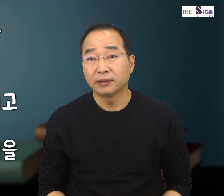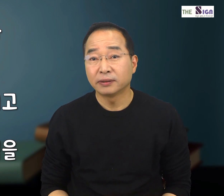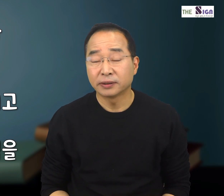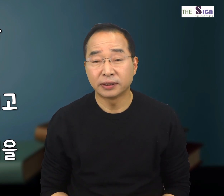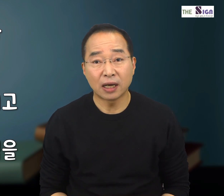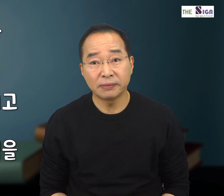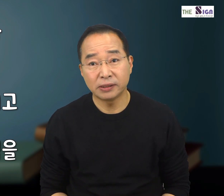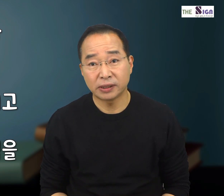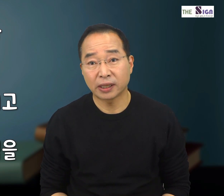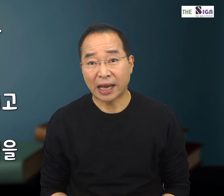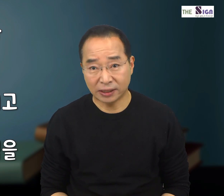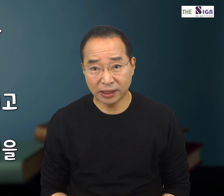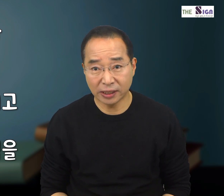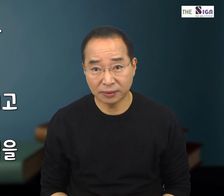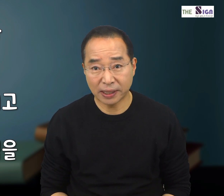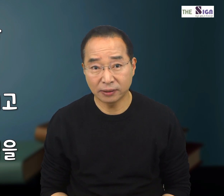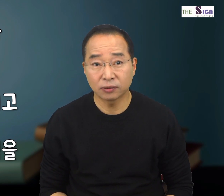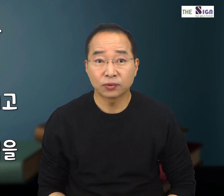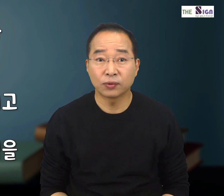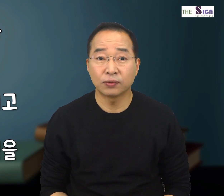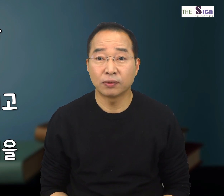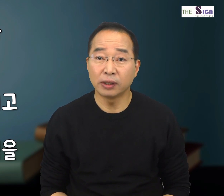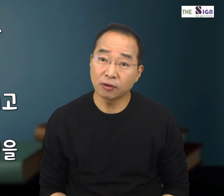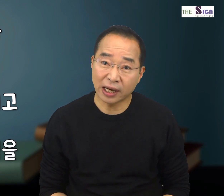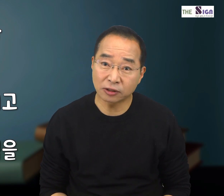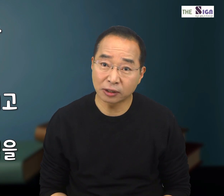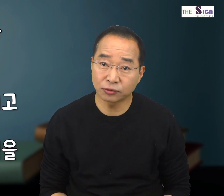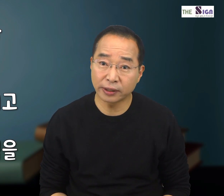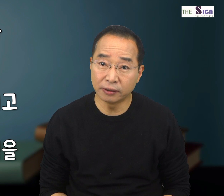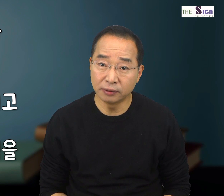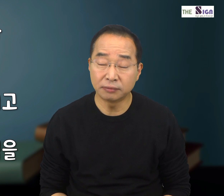그 다음에 이제 가지다지만 또 이거 가져가도 돼요?